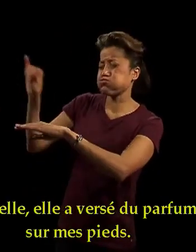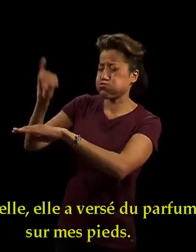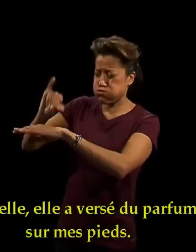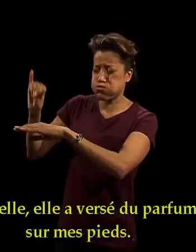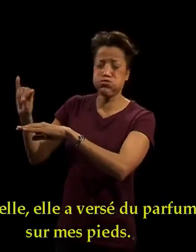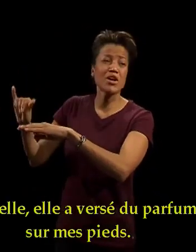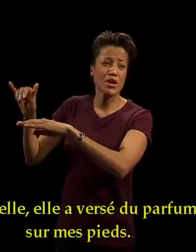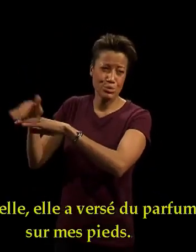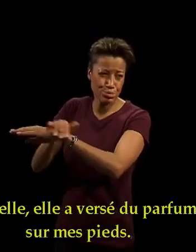pieds. »